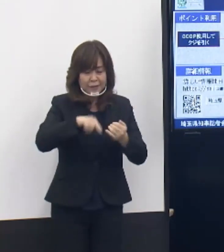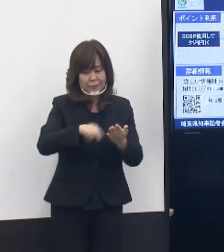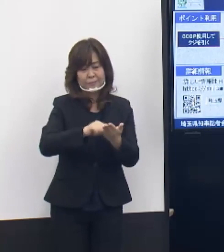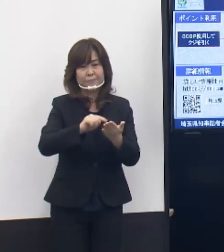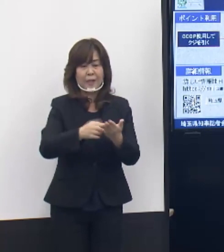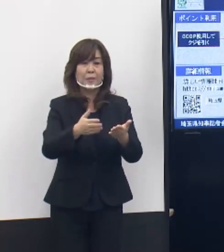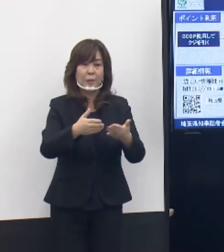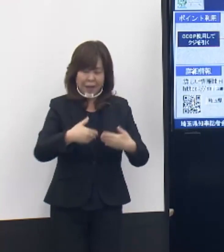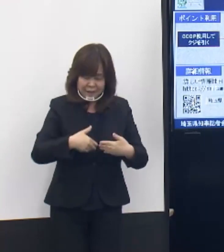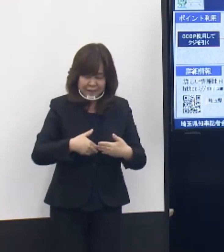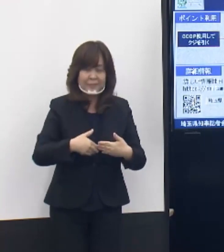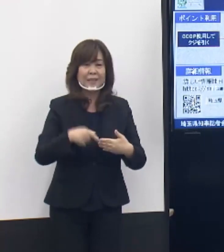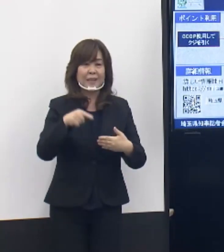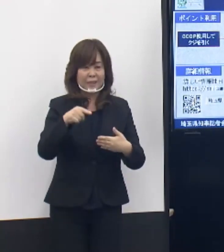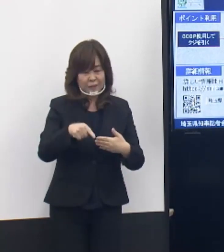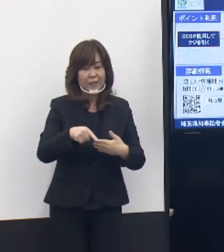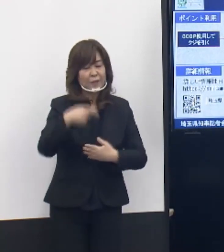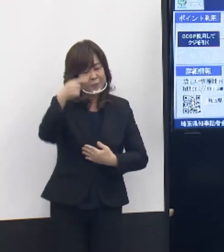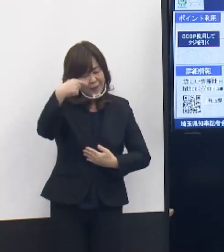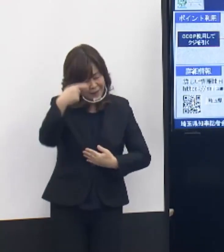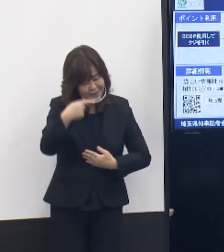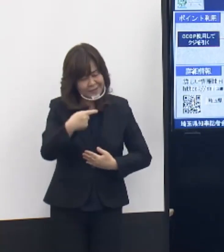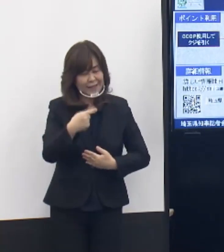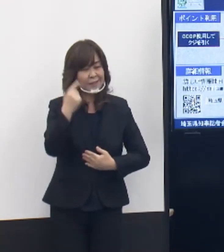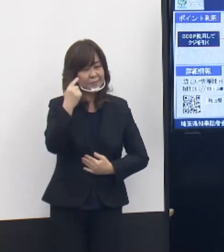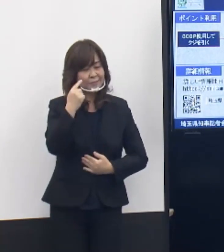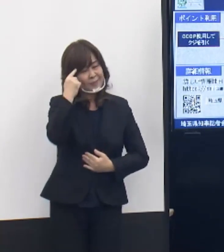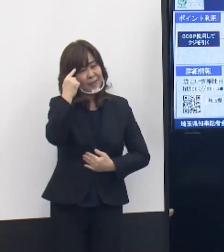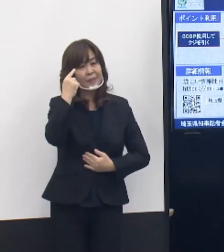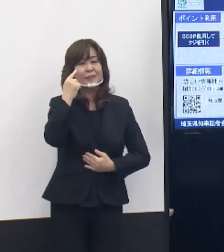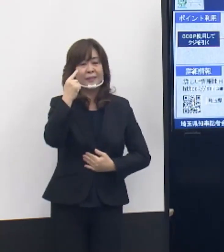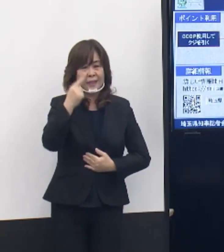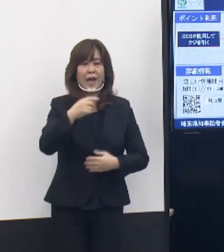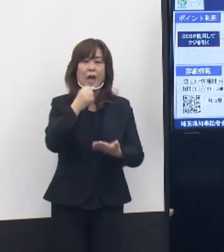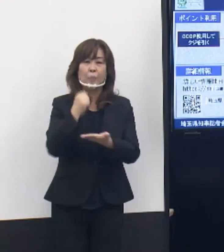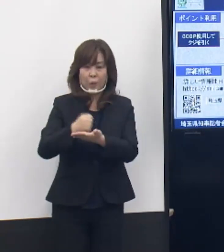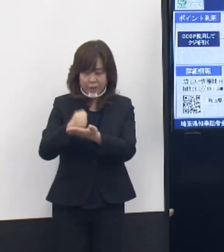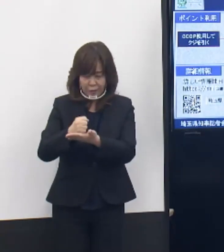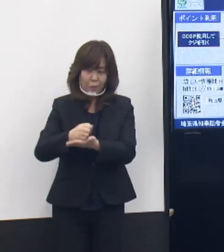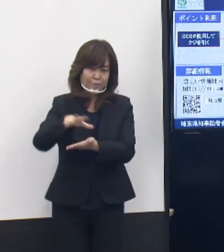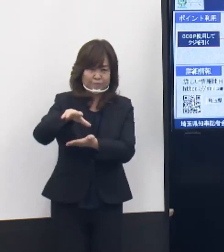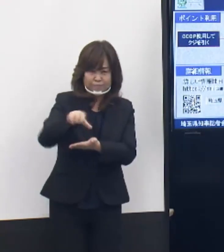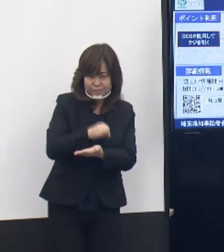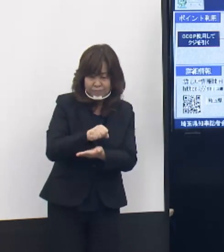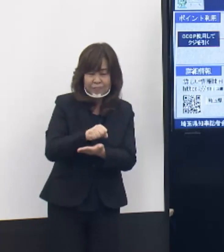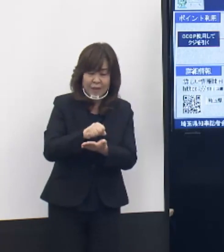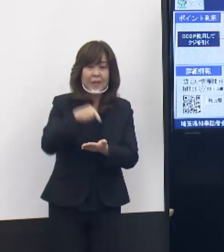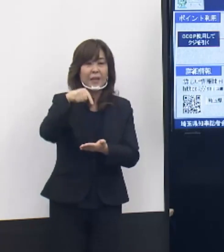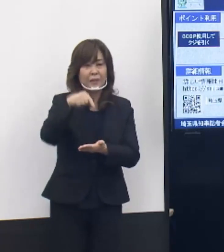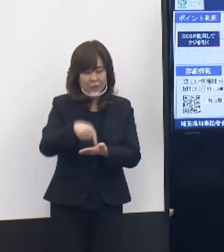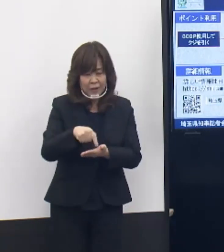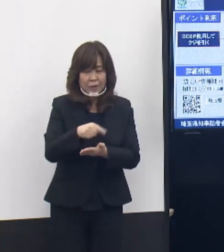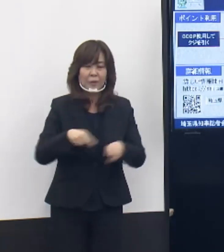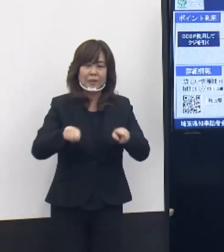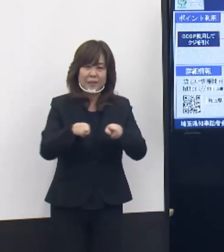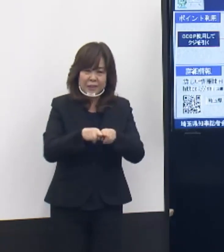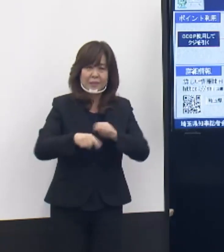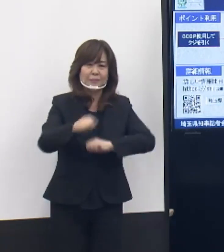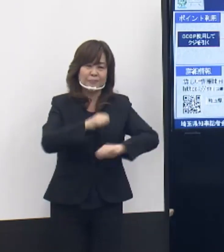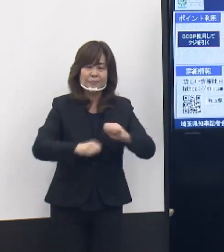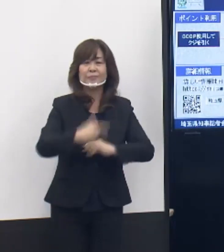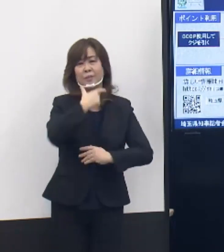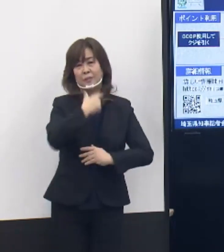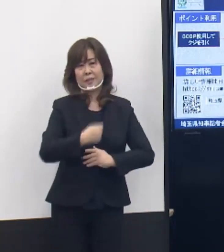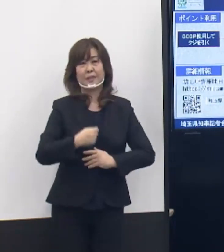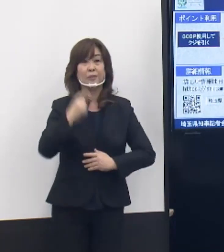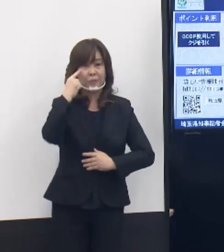を学んで感じてポイントゲットして、埼玉版 SDGs を一緒に推進をしていただきたいと